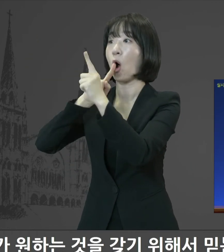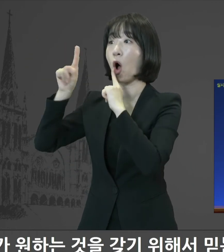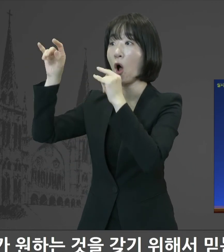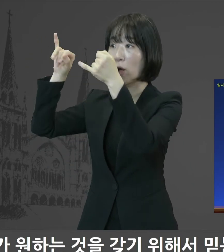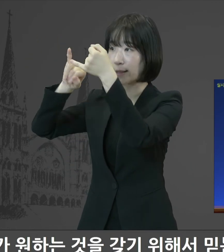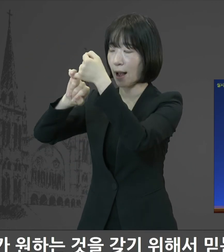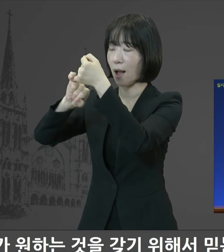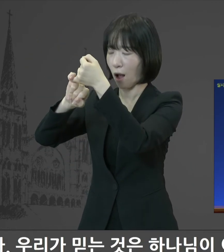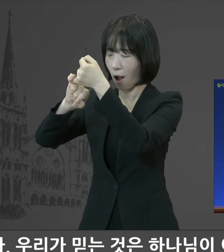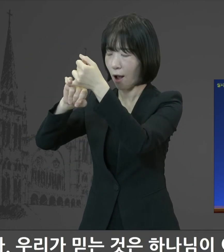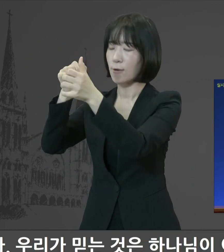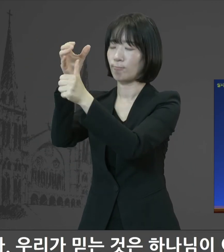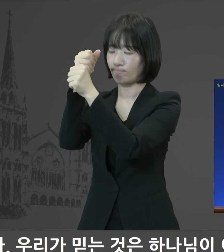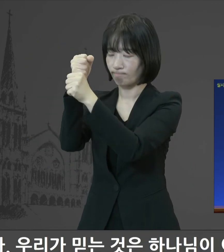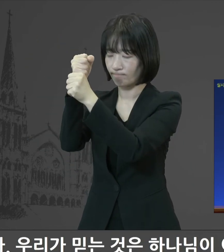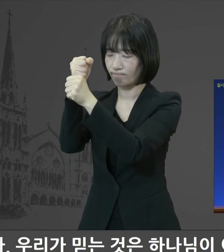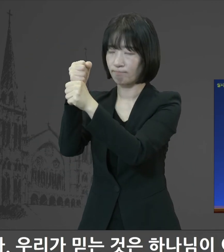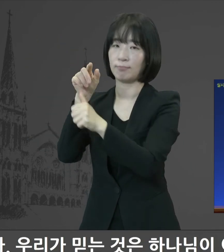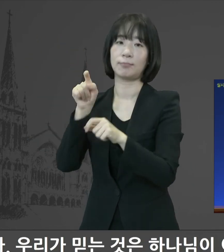붙들고 나아가는 것입니다.